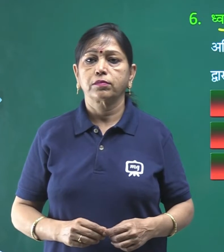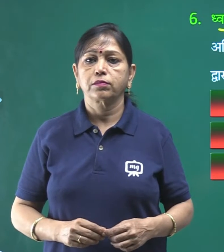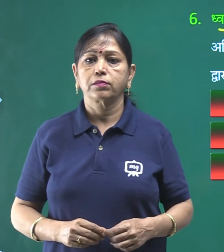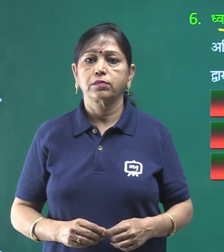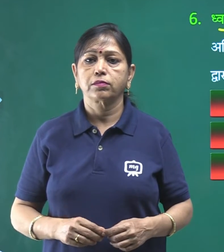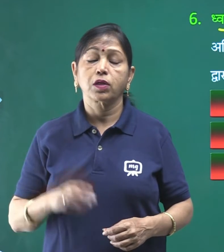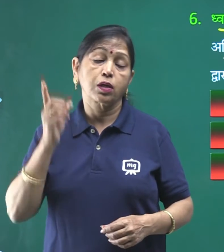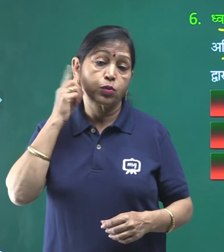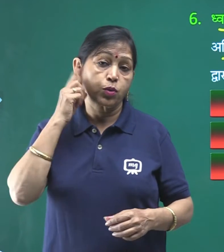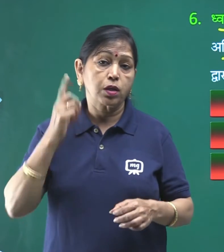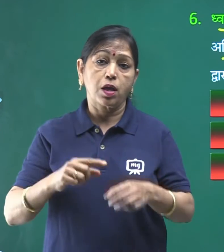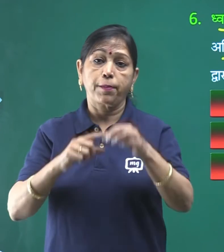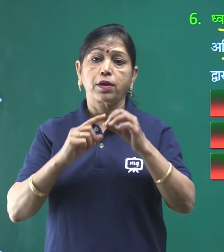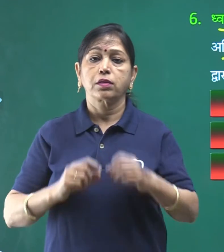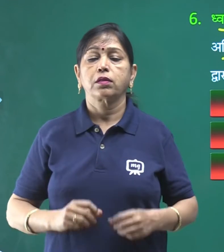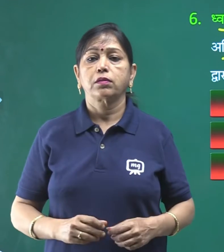ध्वनि के अभिलक्षण